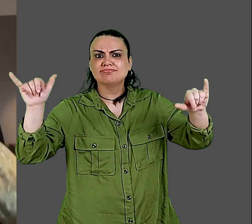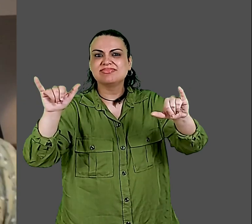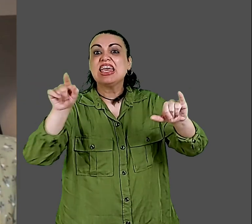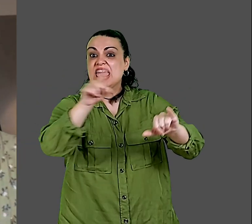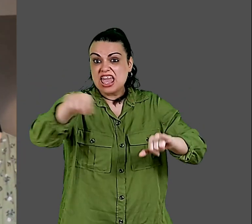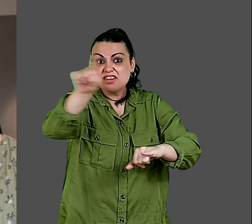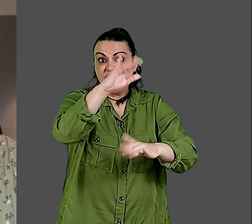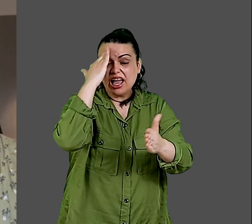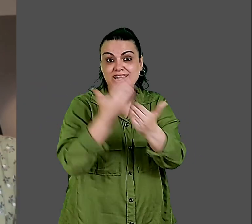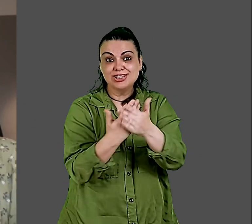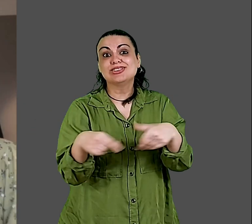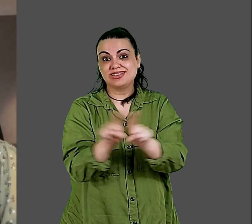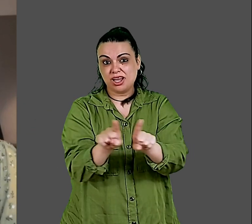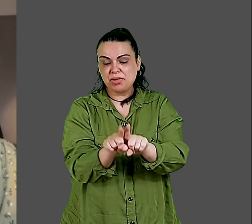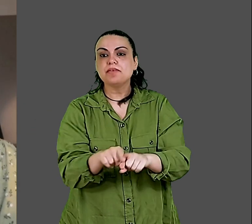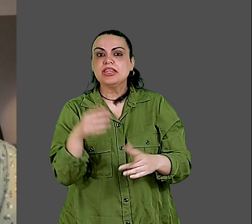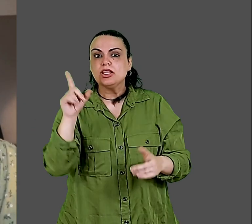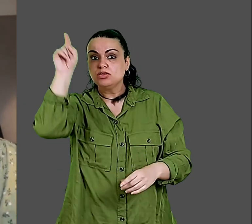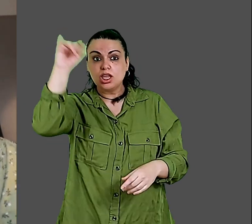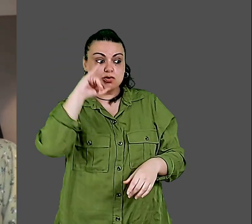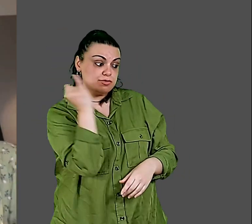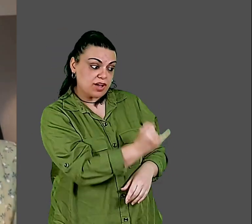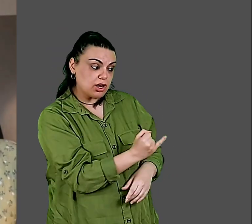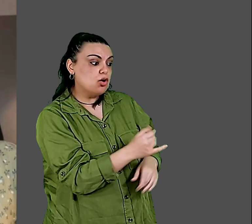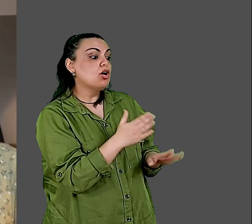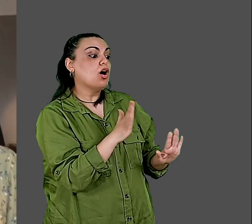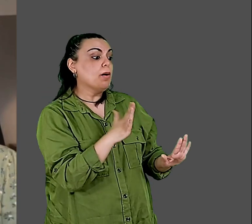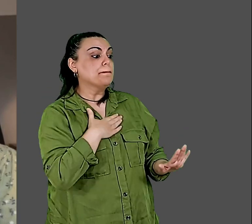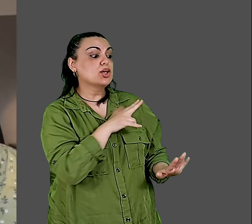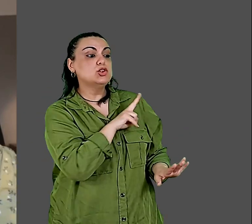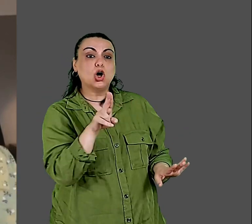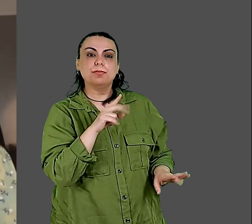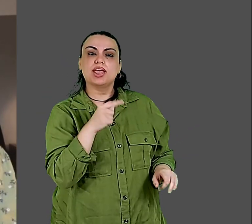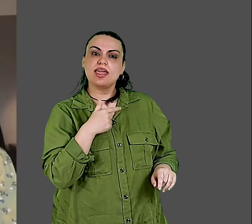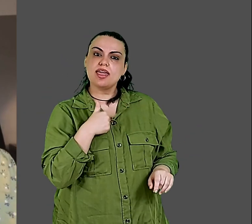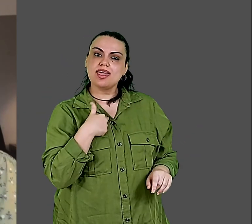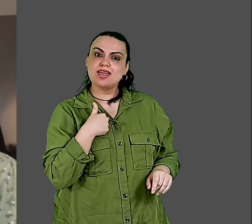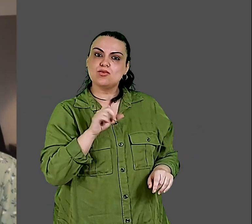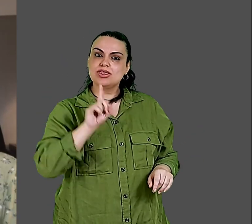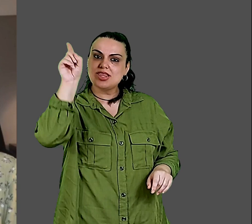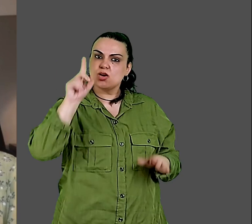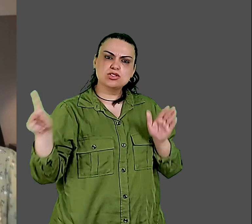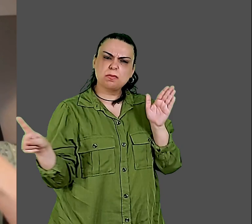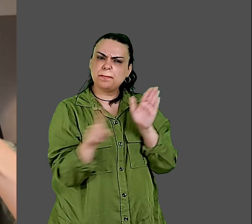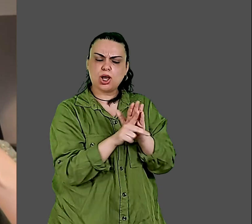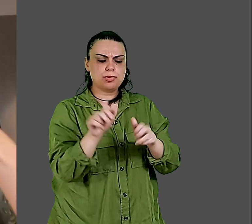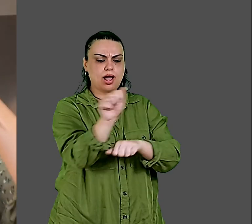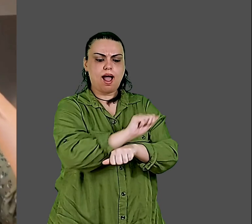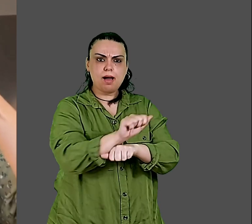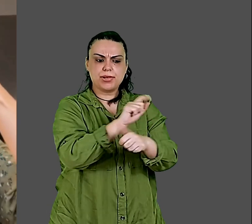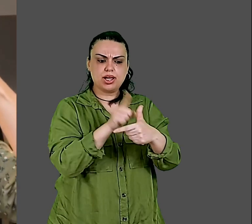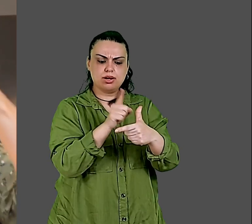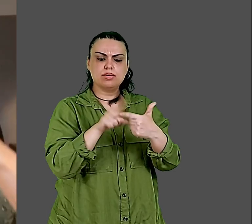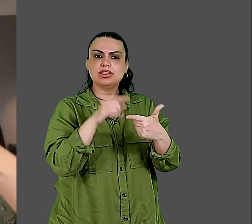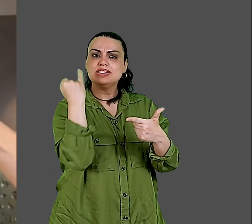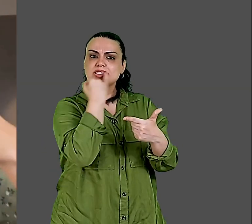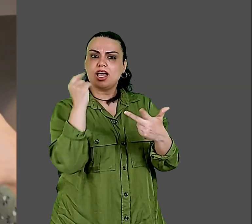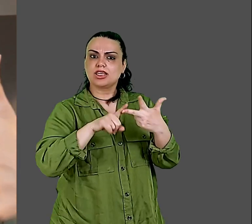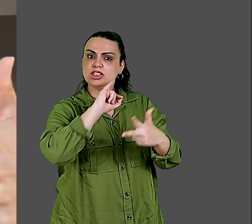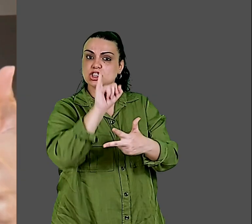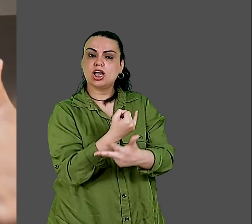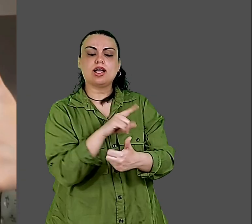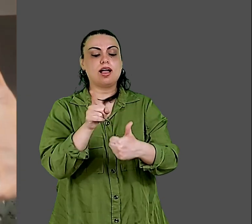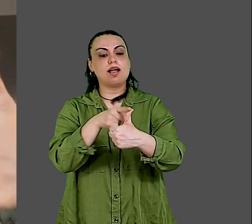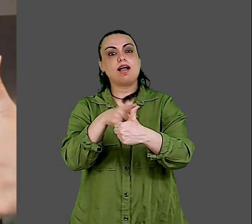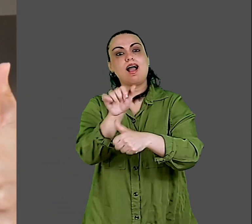falar. Então ele diz, quando você chegar lá, você vai dizer que esse é o meu nome. Eu sou o Deus dos pais dele, eu sou o que sou. Deus de Abraão, Isaac e Jacó. Deus